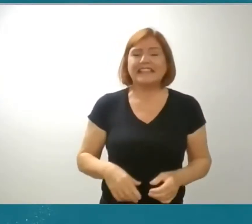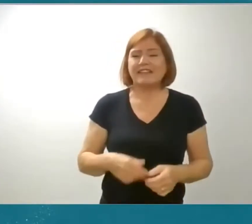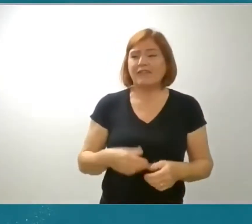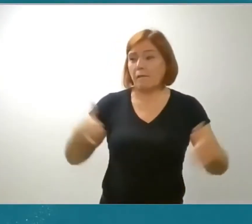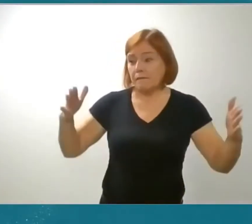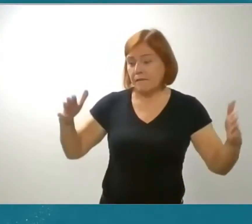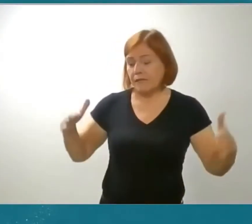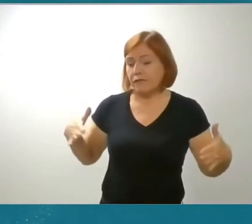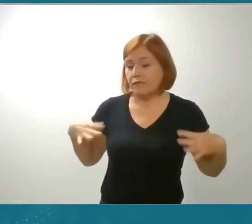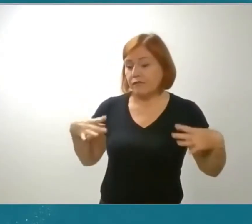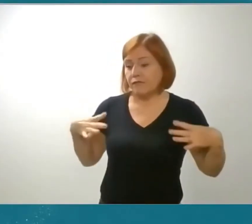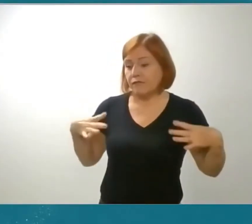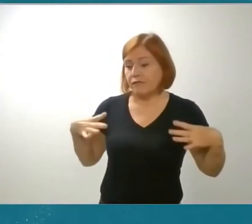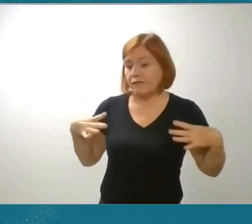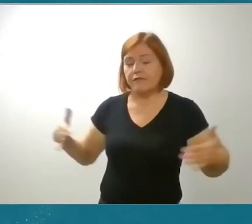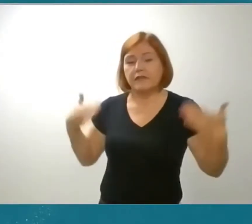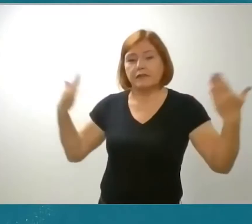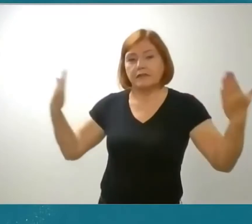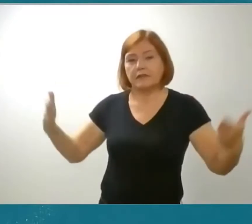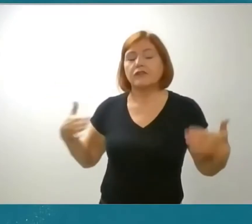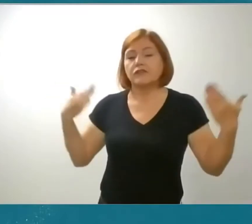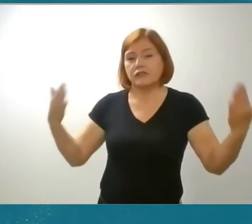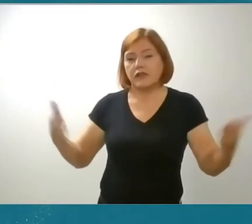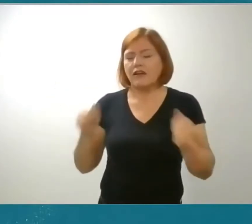Sombra é água fresca, não. É um povo lutador.